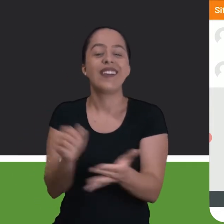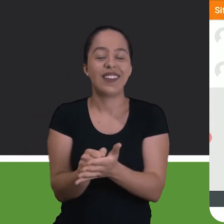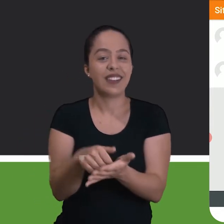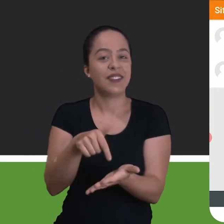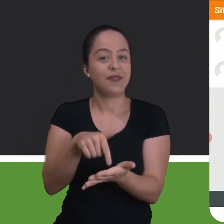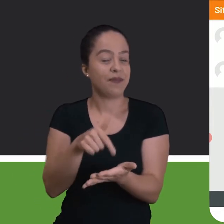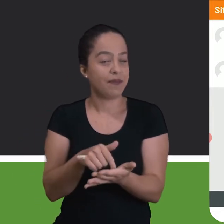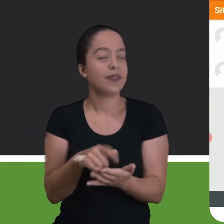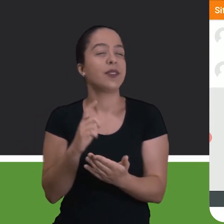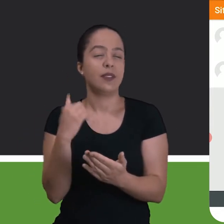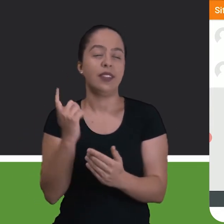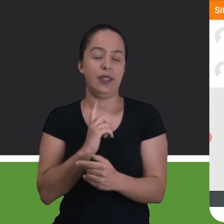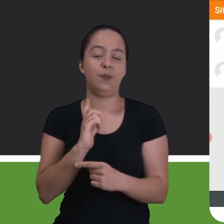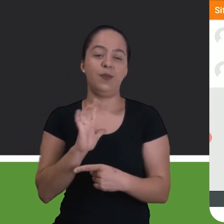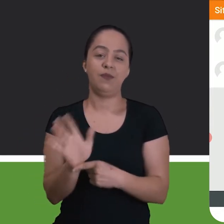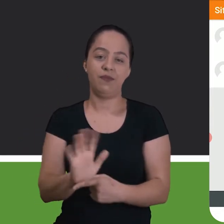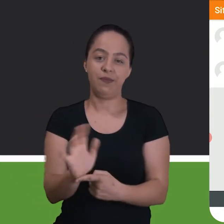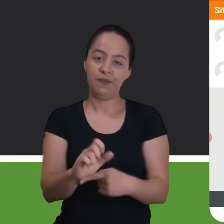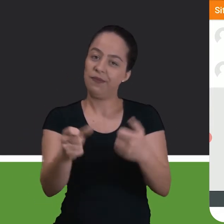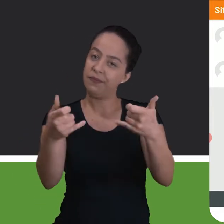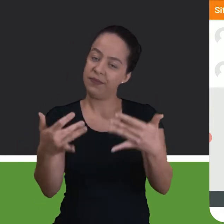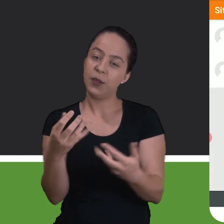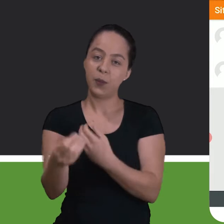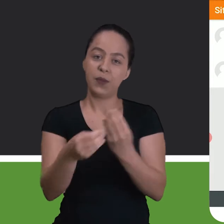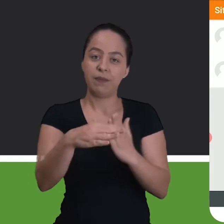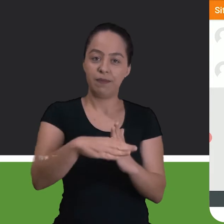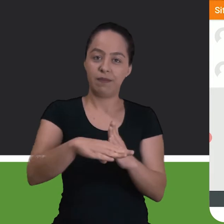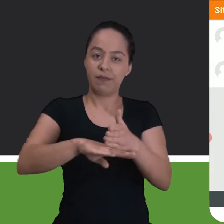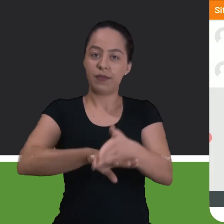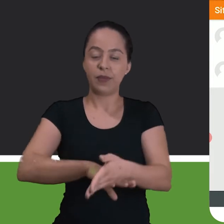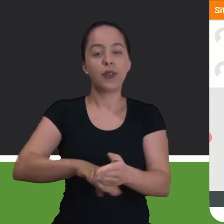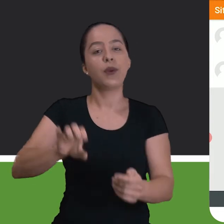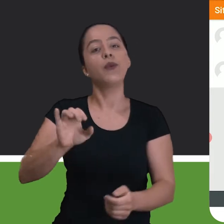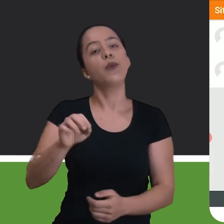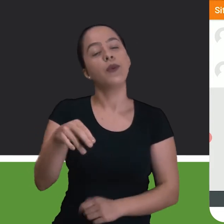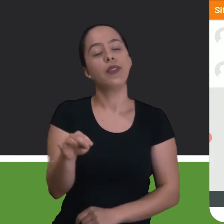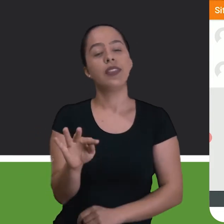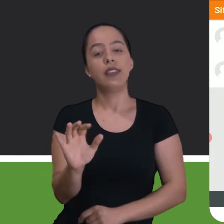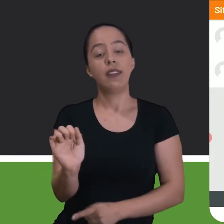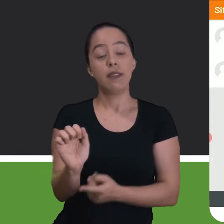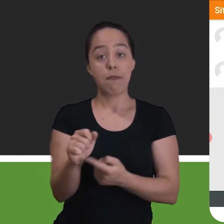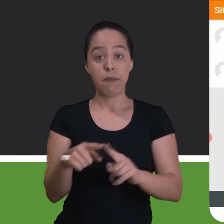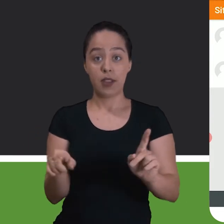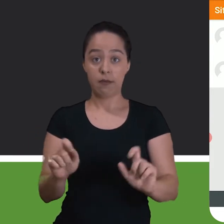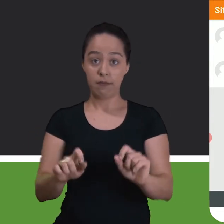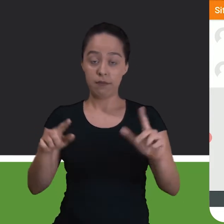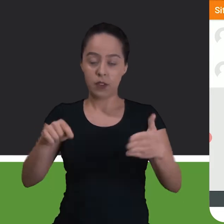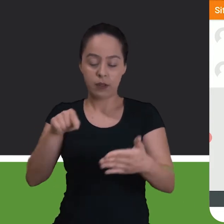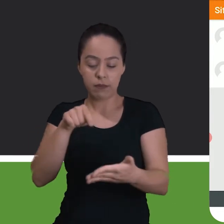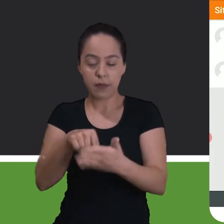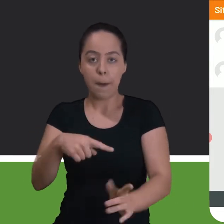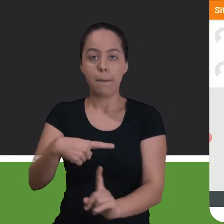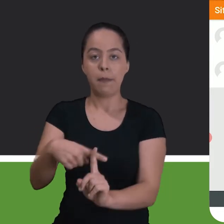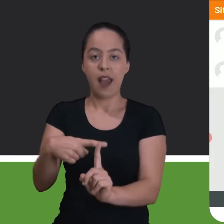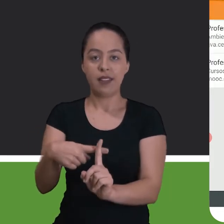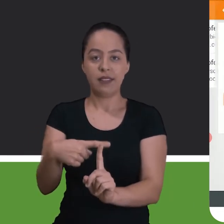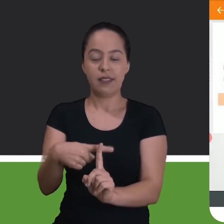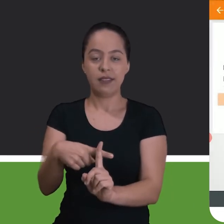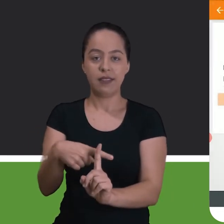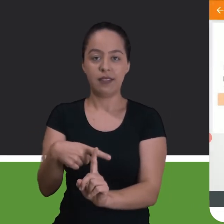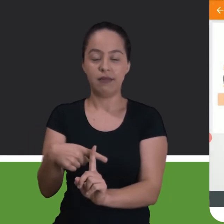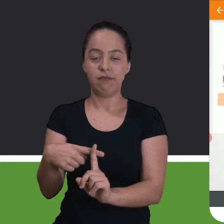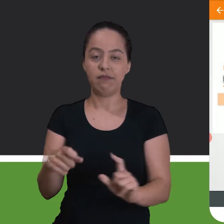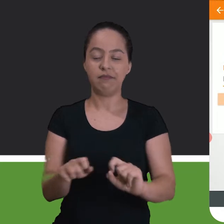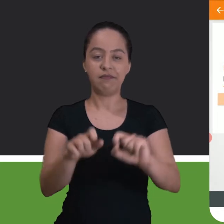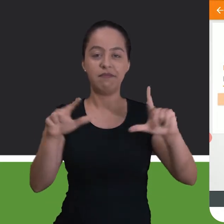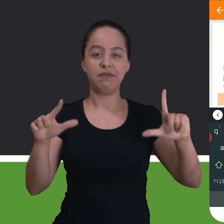vídeo que mostra como você se cadastra né como você entra com a sua conta mas nesta tela aqui é basta clicar no mais